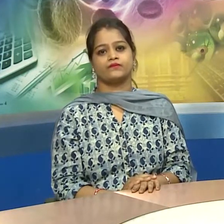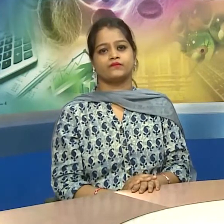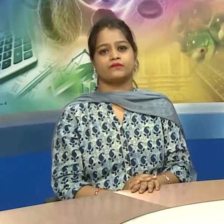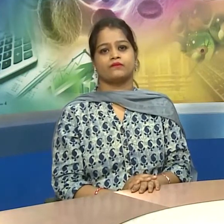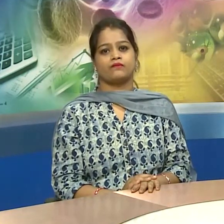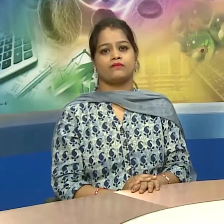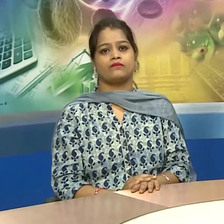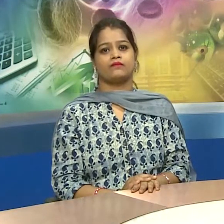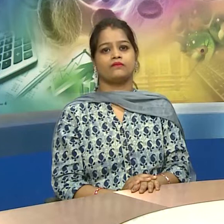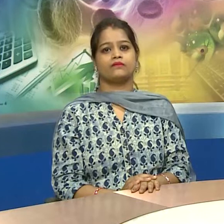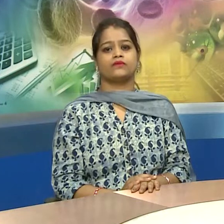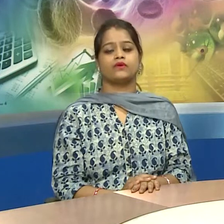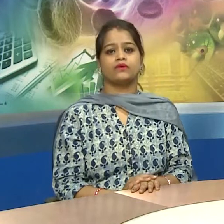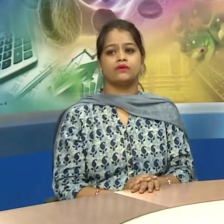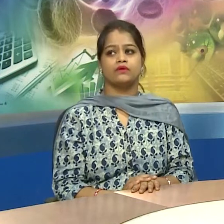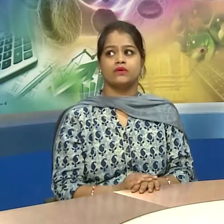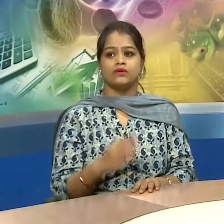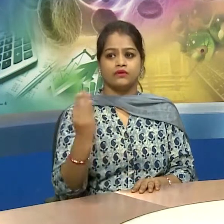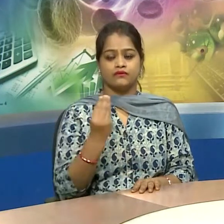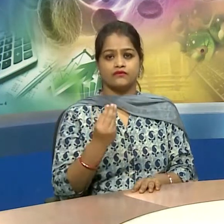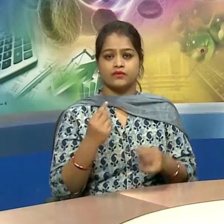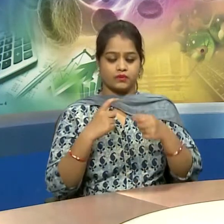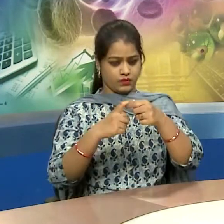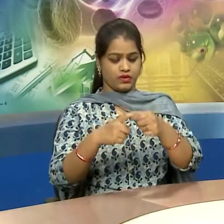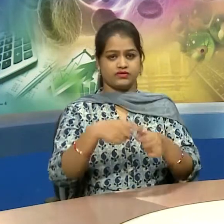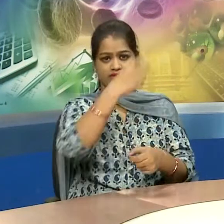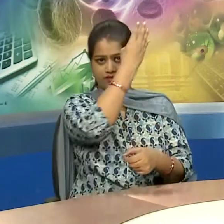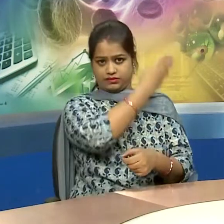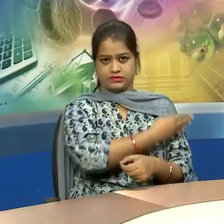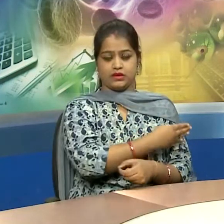यह कुछ प्रश्न हैं जो आपको स्वयं प्रयास करके